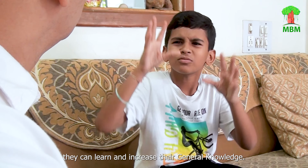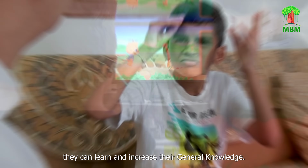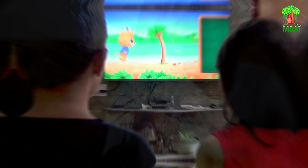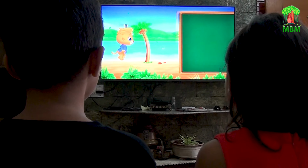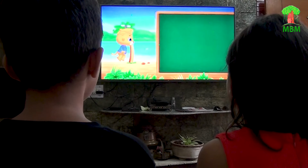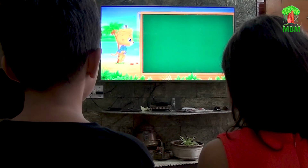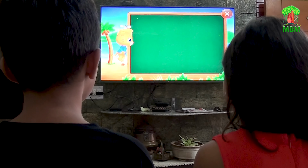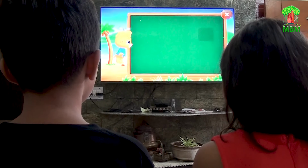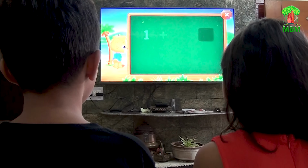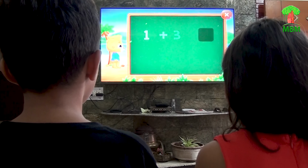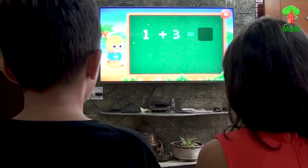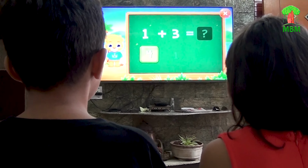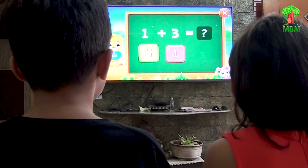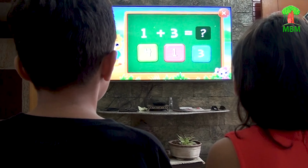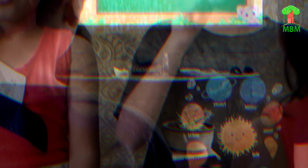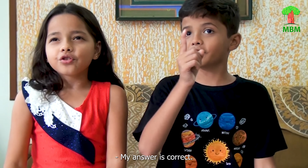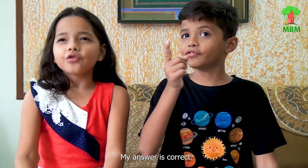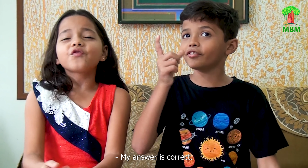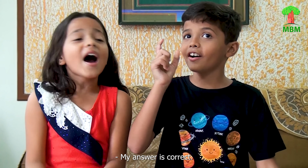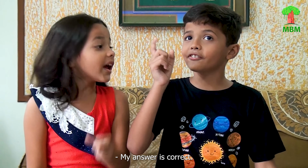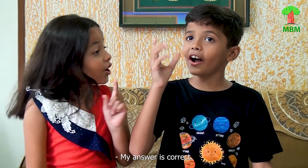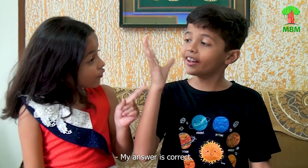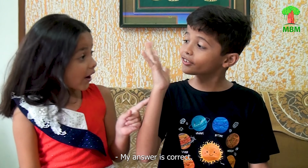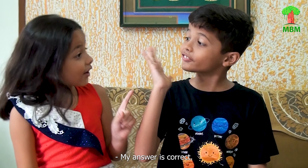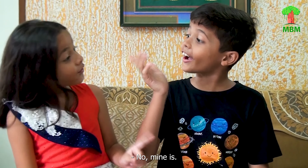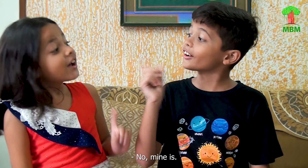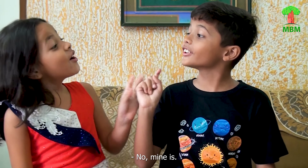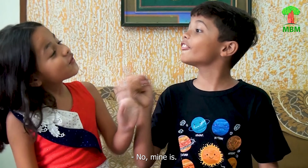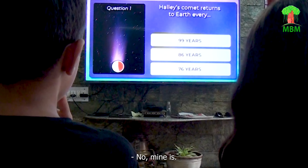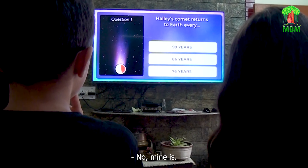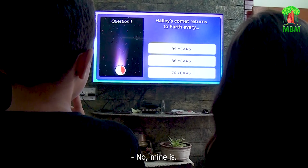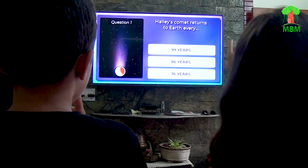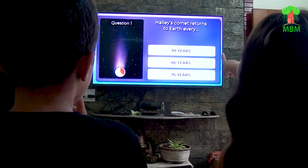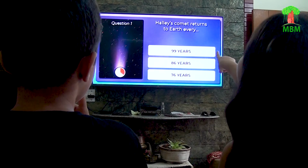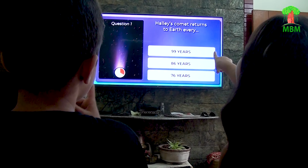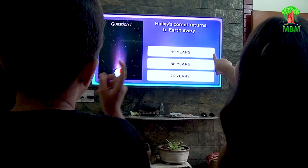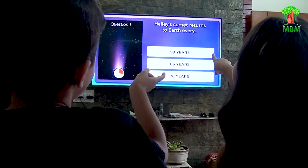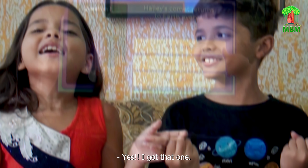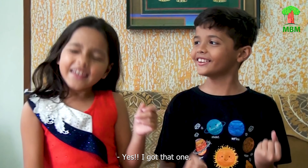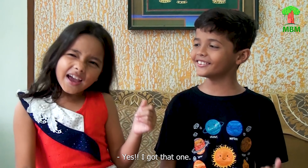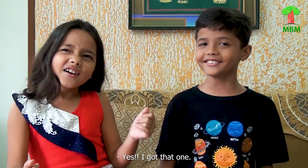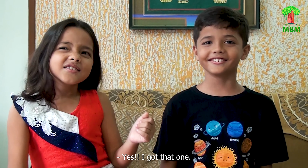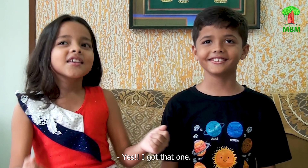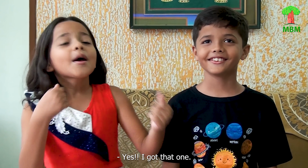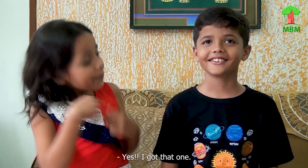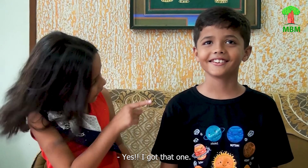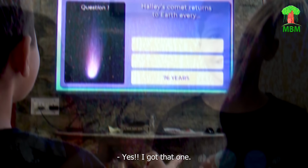हैं मेरा जवाब सही है नहीं मेरा सही है मिल गया